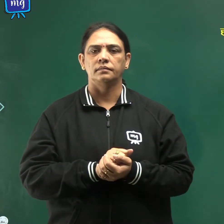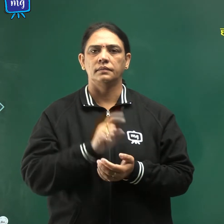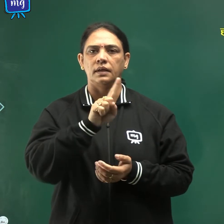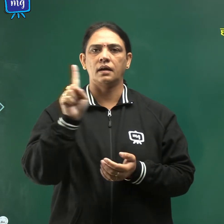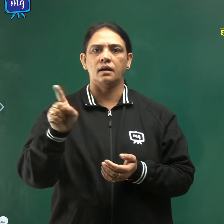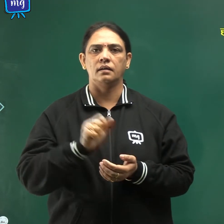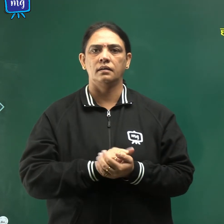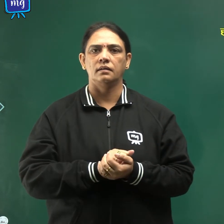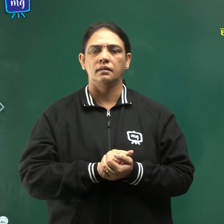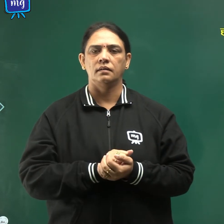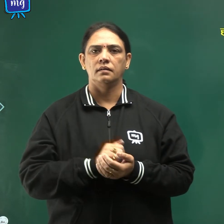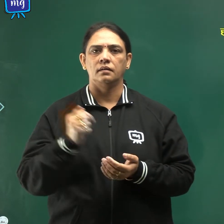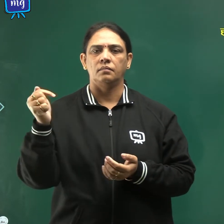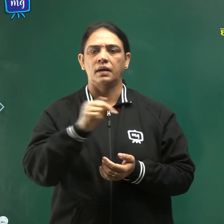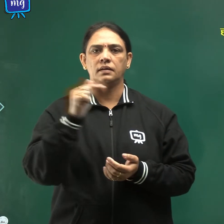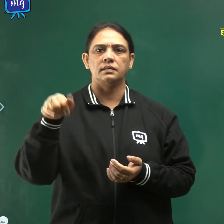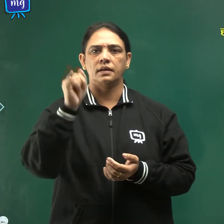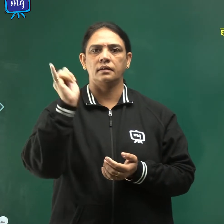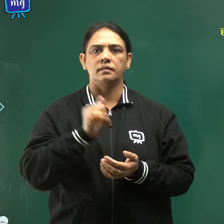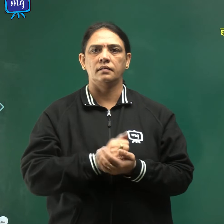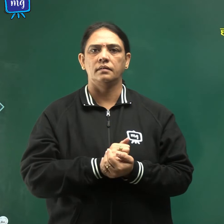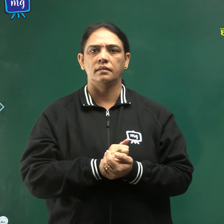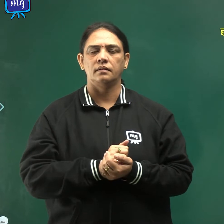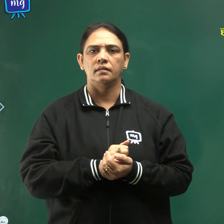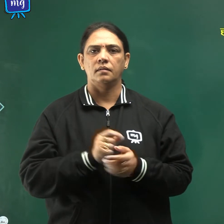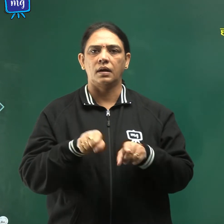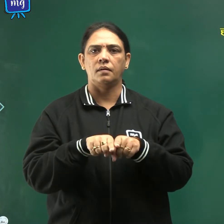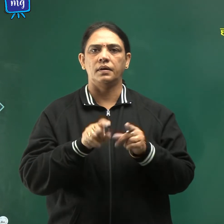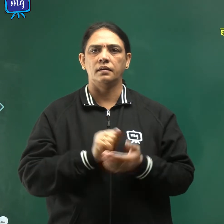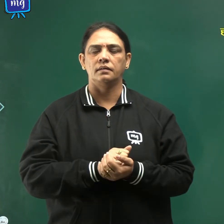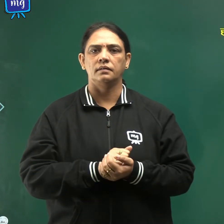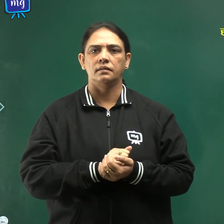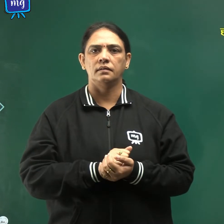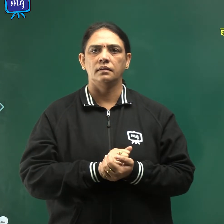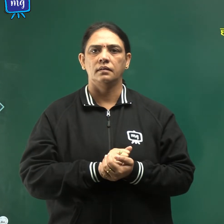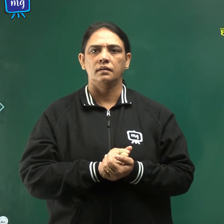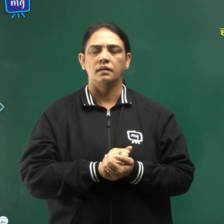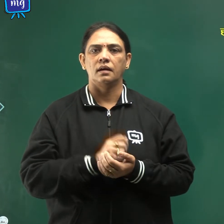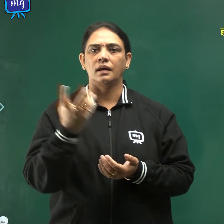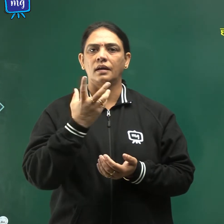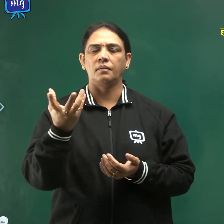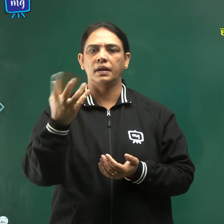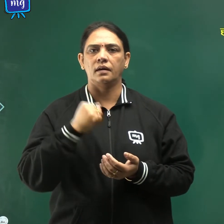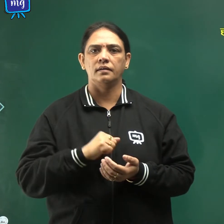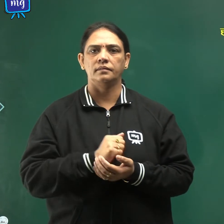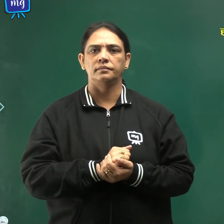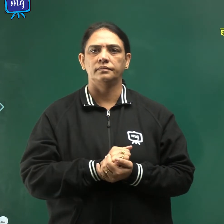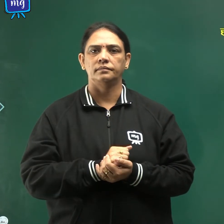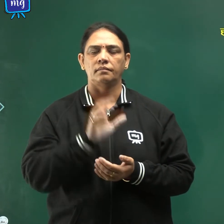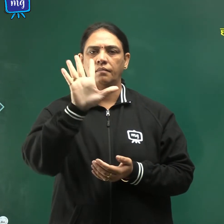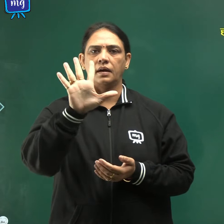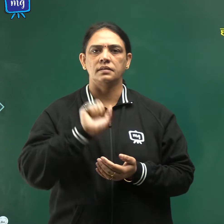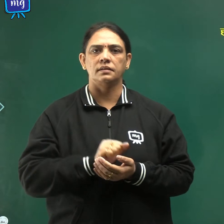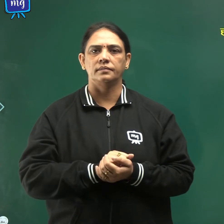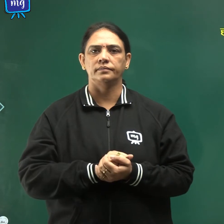11 - 6 बराबर कितना आएगा